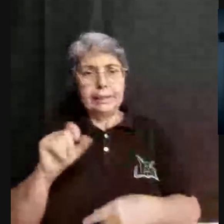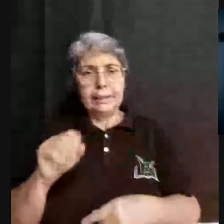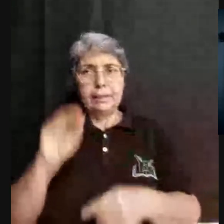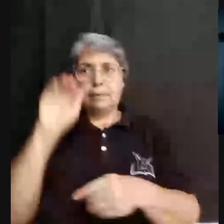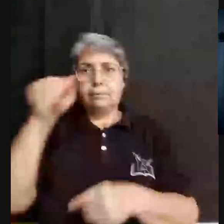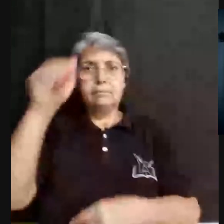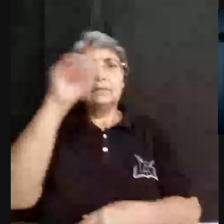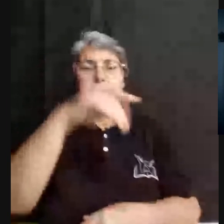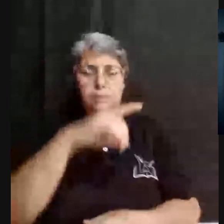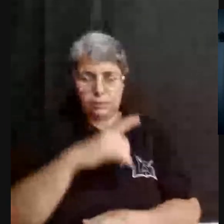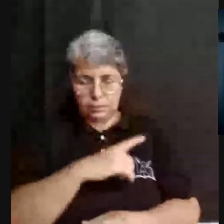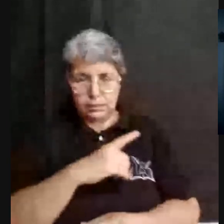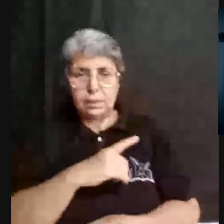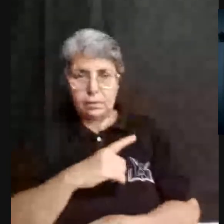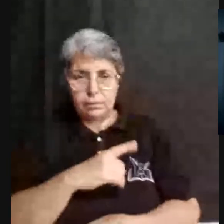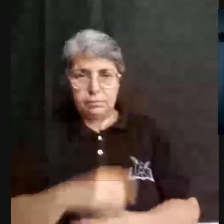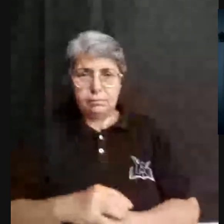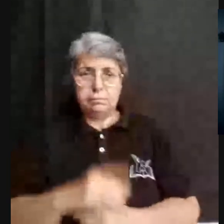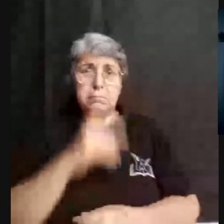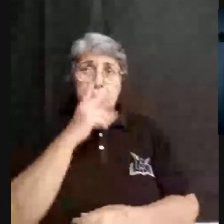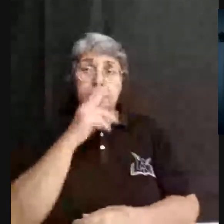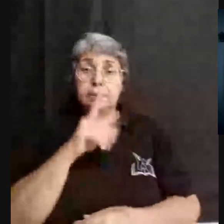mais disfarçado.